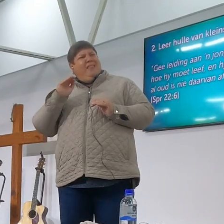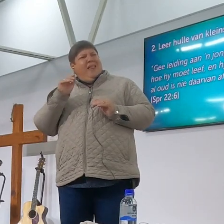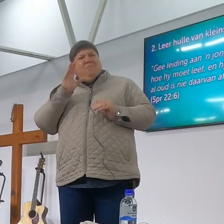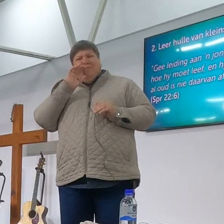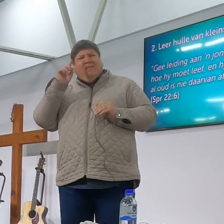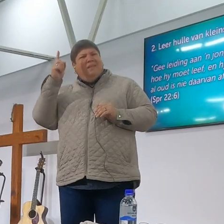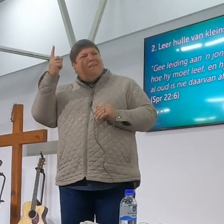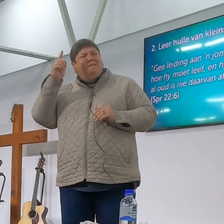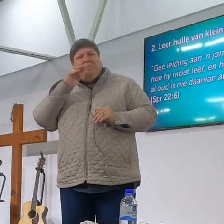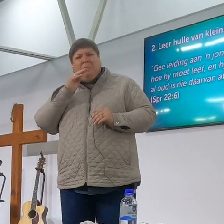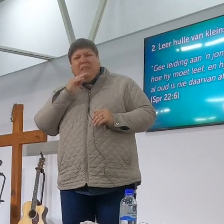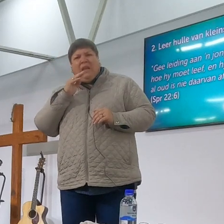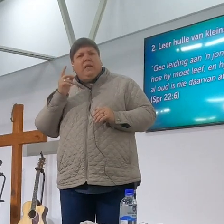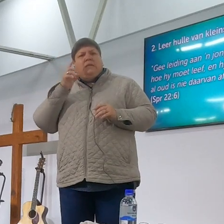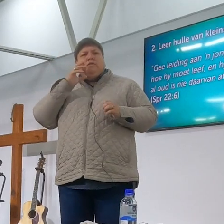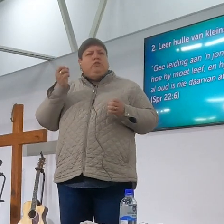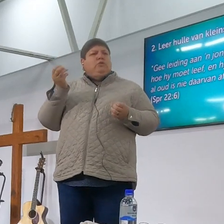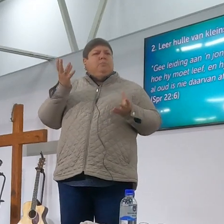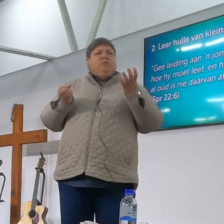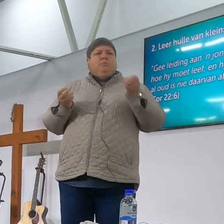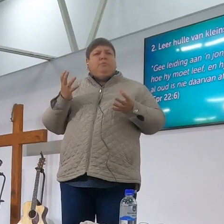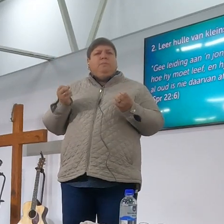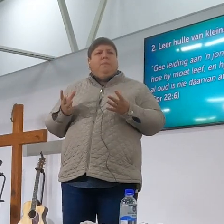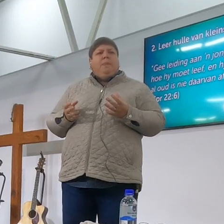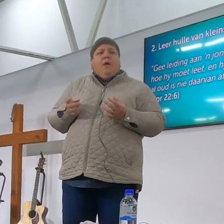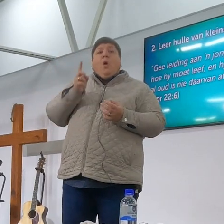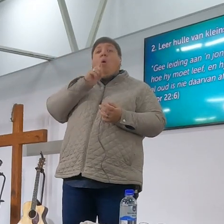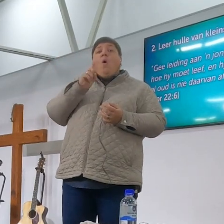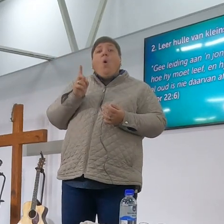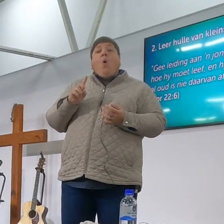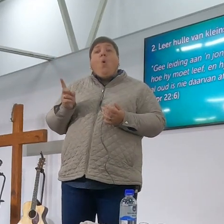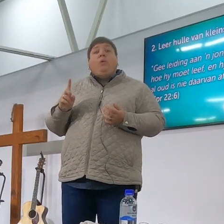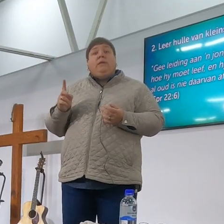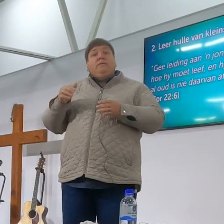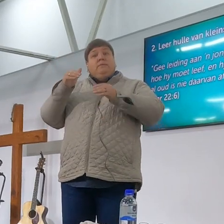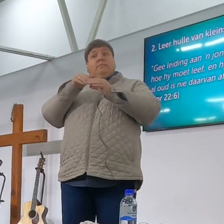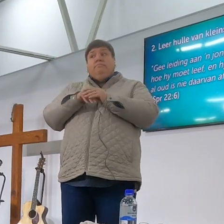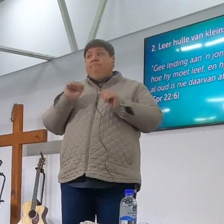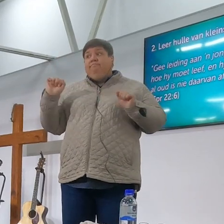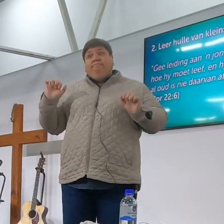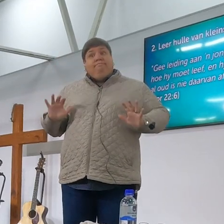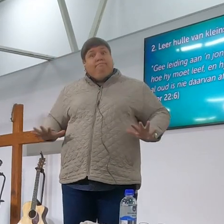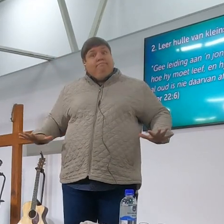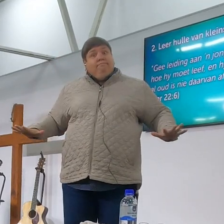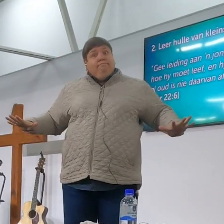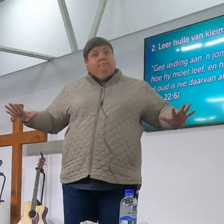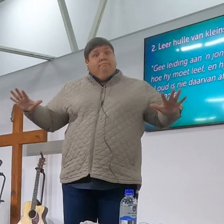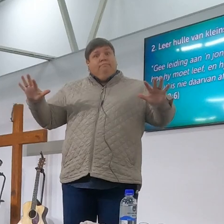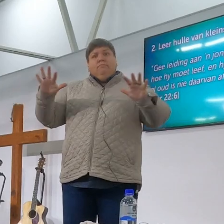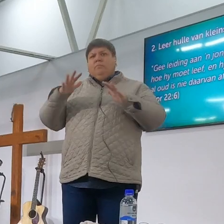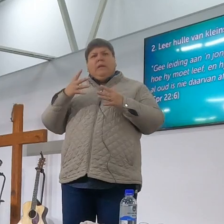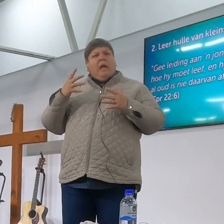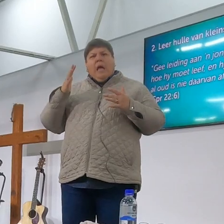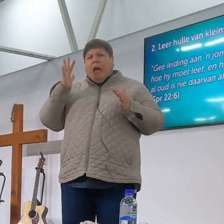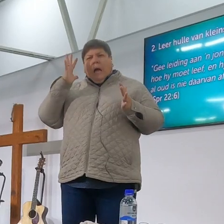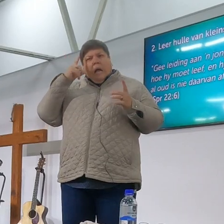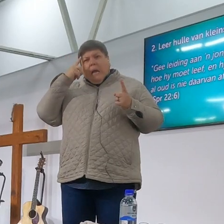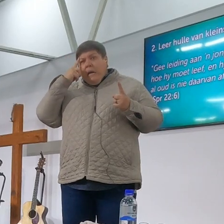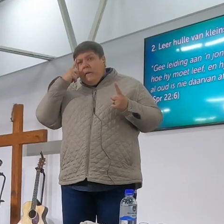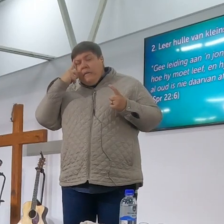En dit lyk vir my Kenneth, as ek die ding so kyk, lyk dit vir my dat die onderwysers in ons buurte, hulle wyk af van die leerplan wat dit